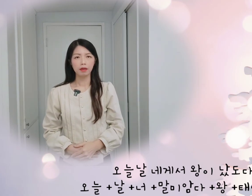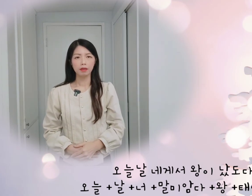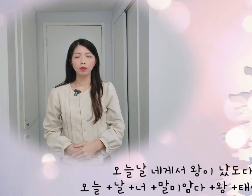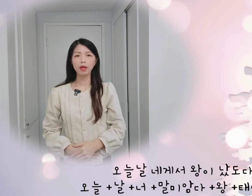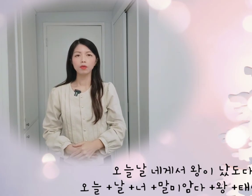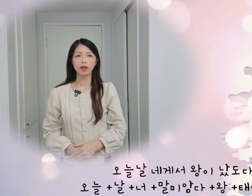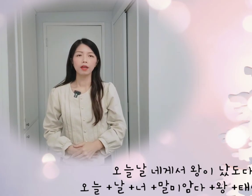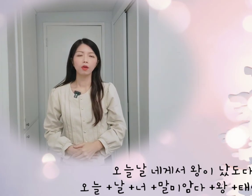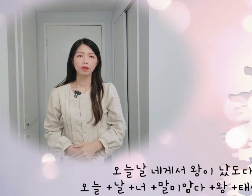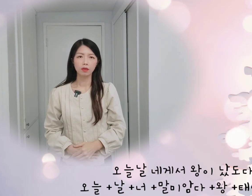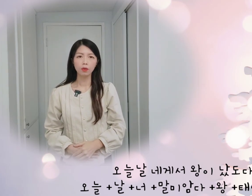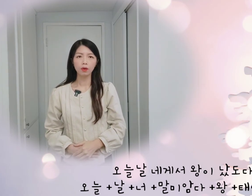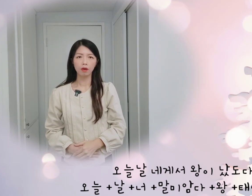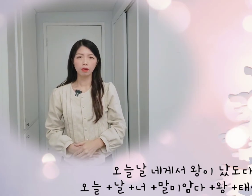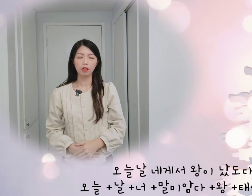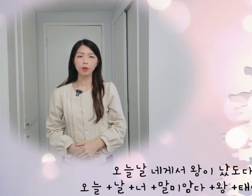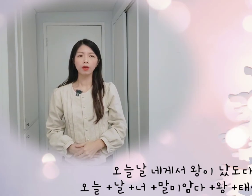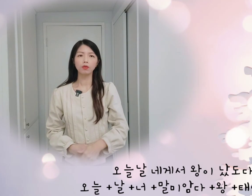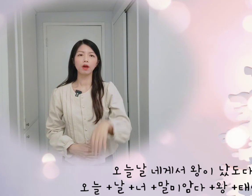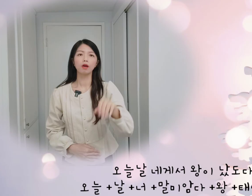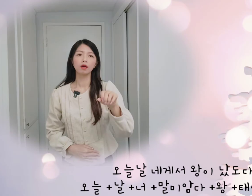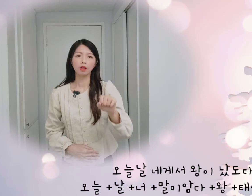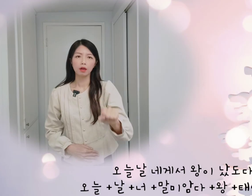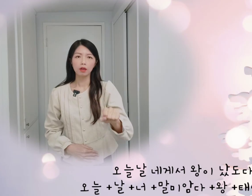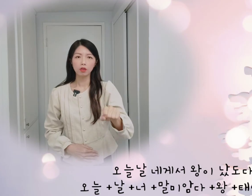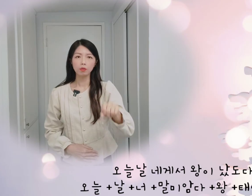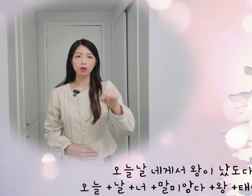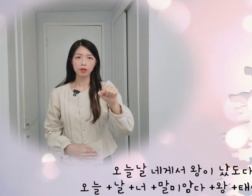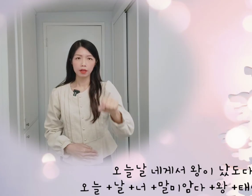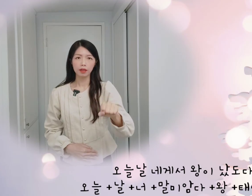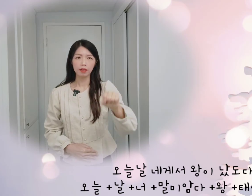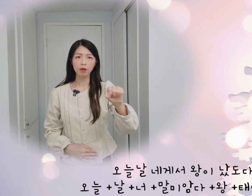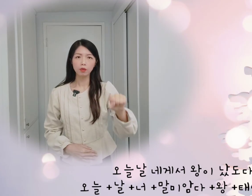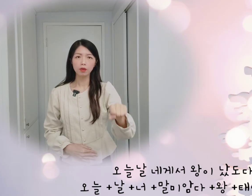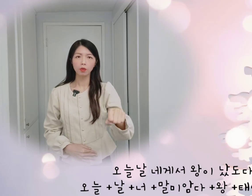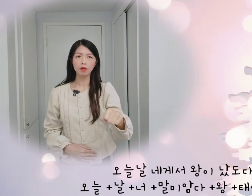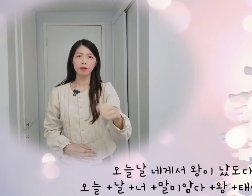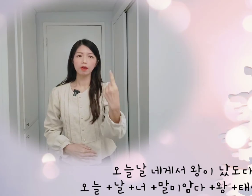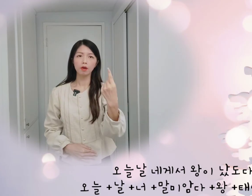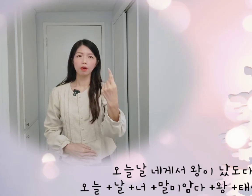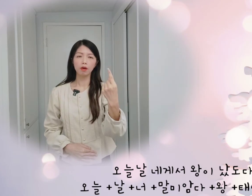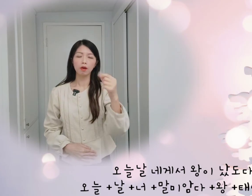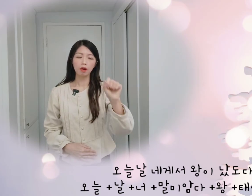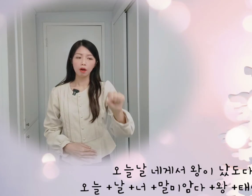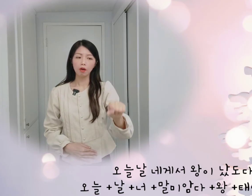말미암아 너 때문에 이런 뜻으로 그렇게 표현했고요. 이렇게 주먹을 쥔 이 상태에서 손을